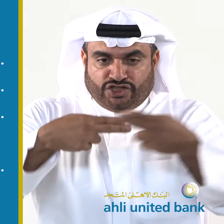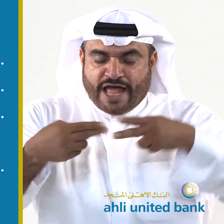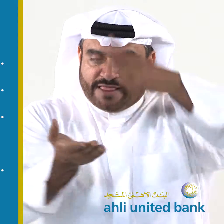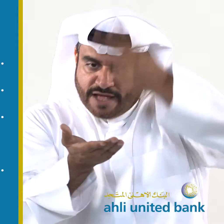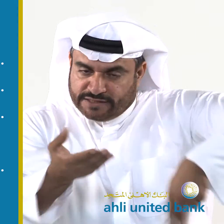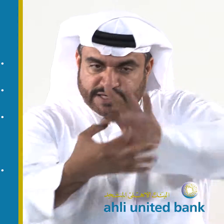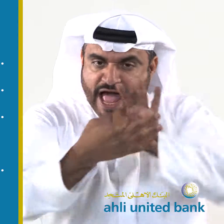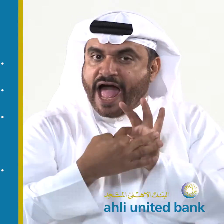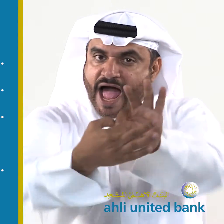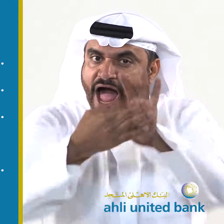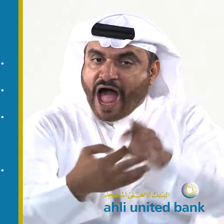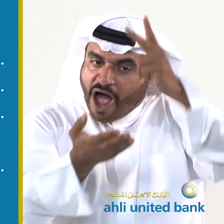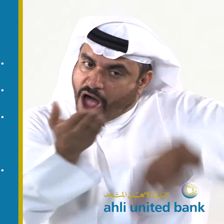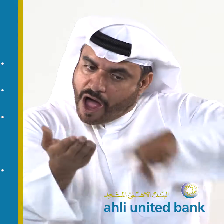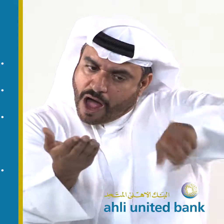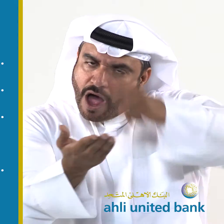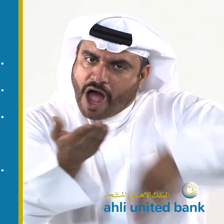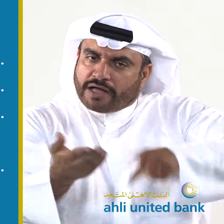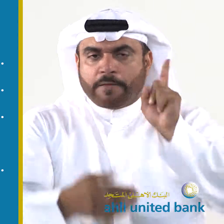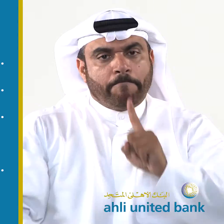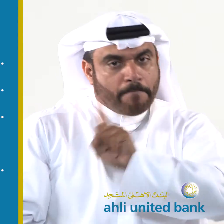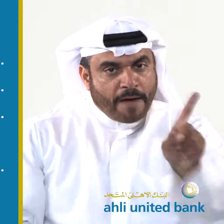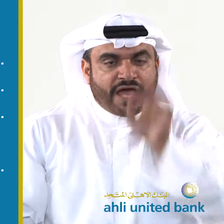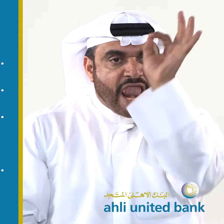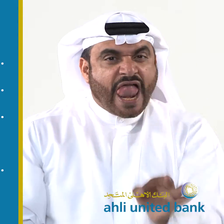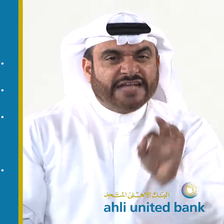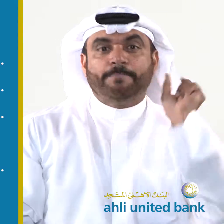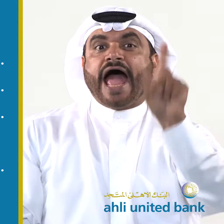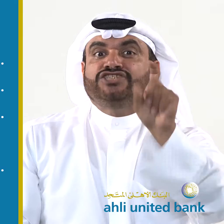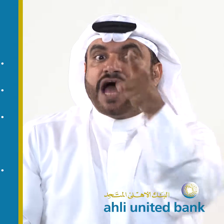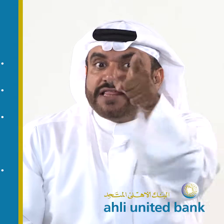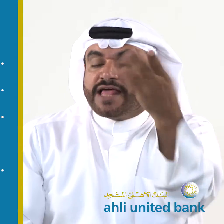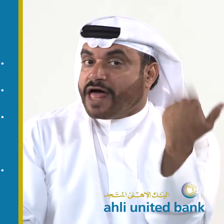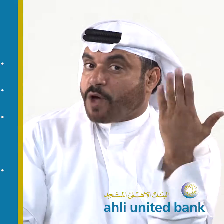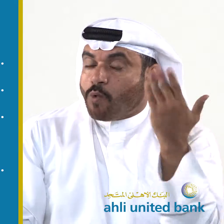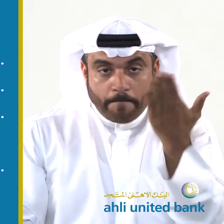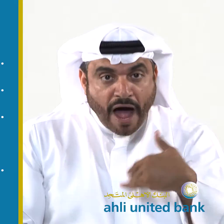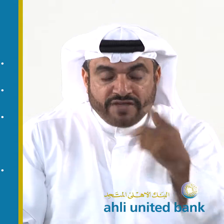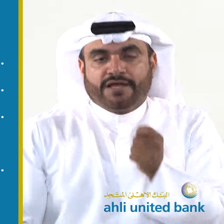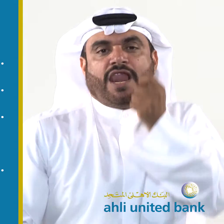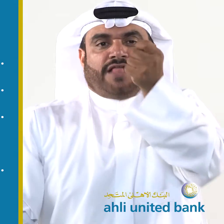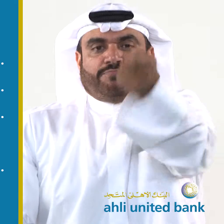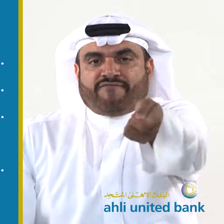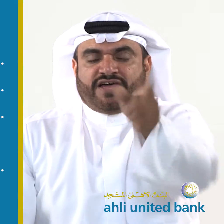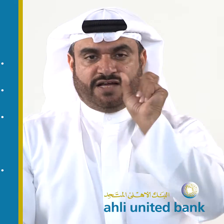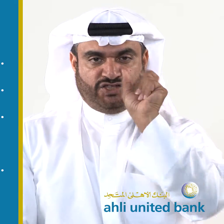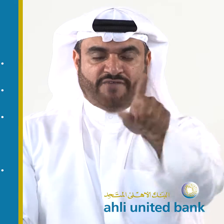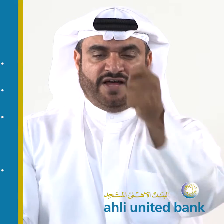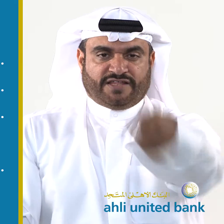إيجار الصندوق، يلتزم العميل بسداد أي قيمة إيجارية مستحقة لم يتم